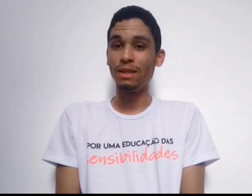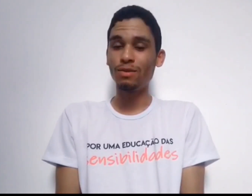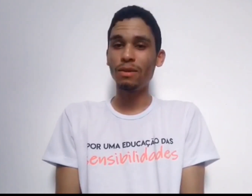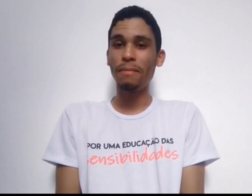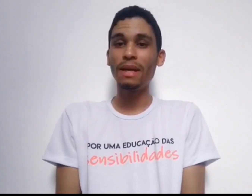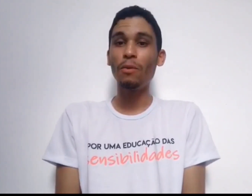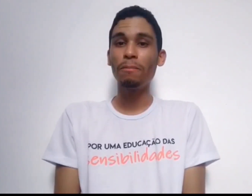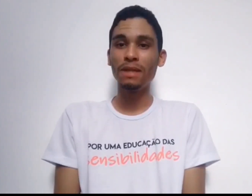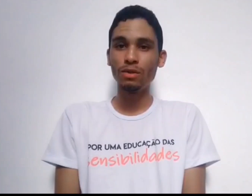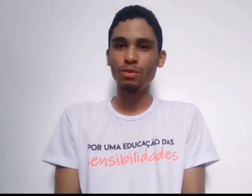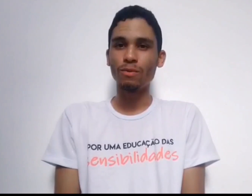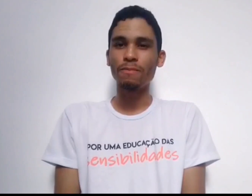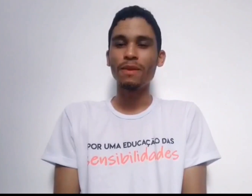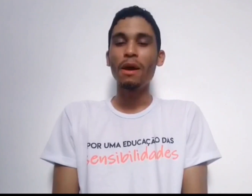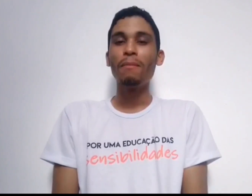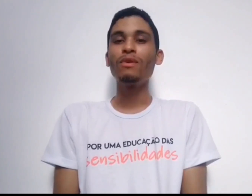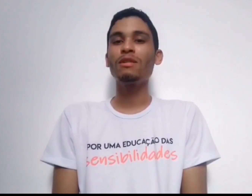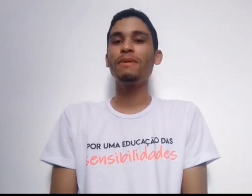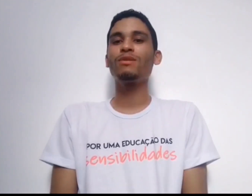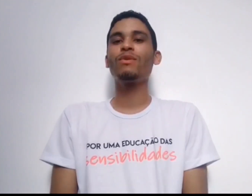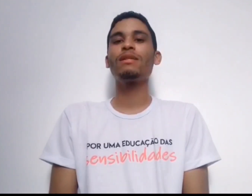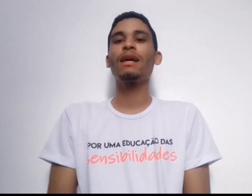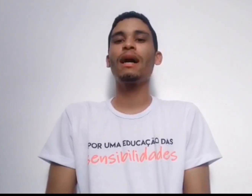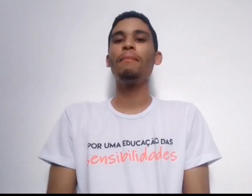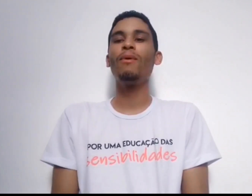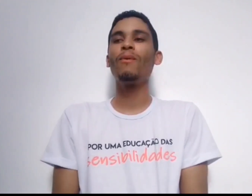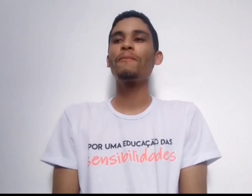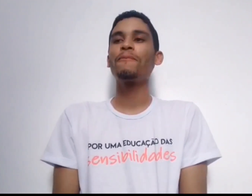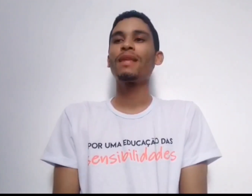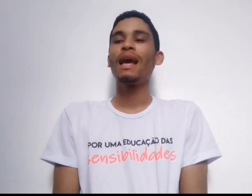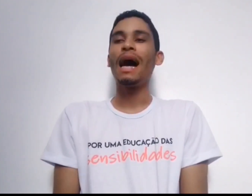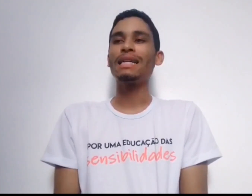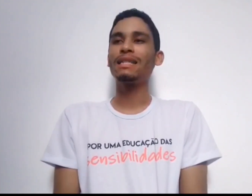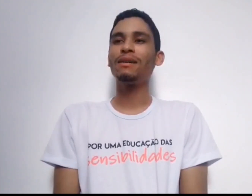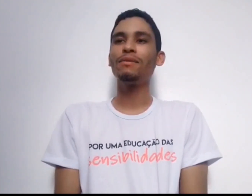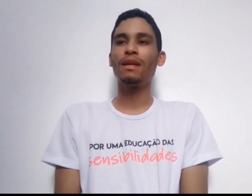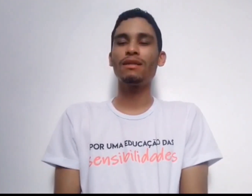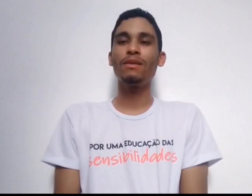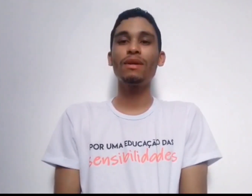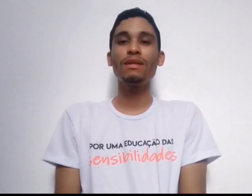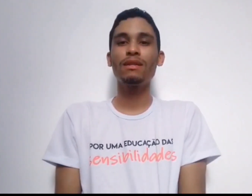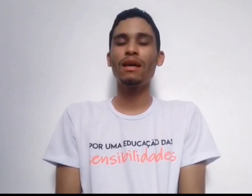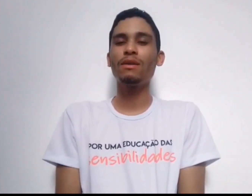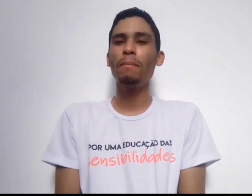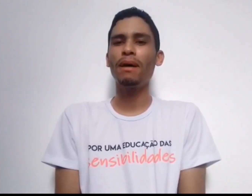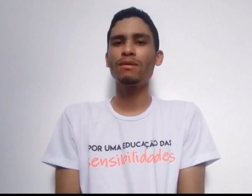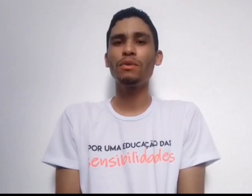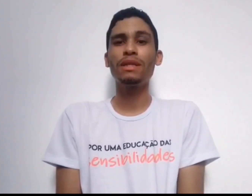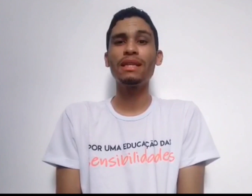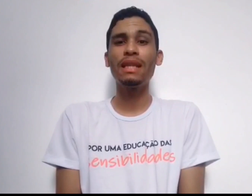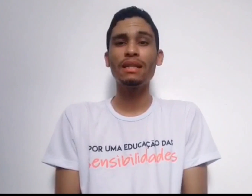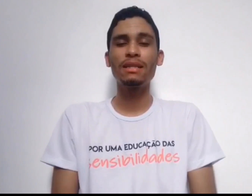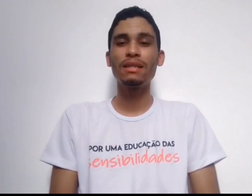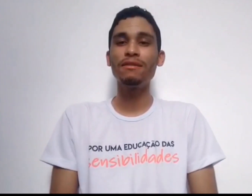Isso também é um mito. Muitas pessoas acabam achando que as línguas de sinais não passam de uma